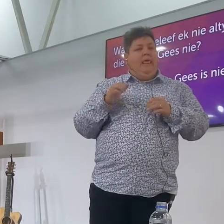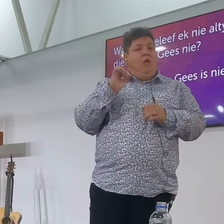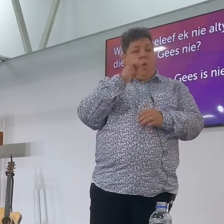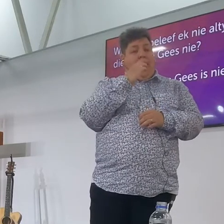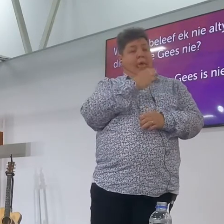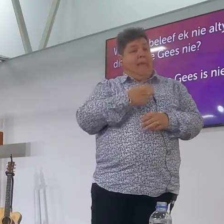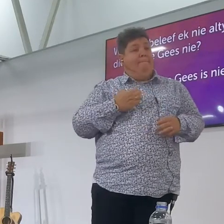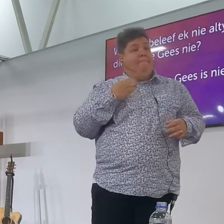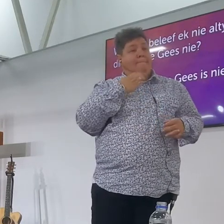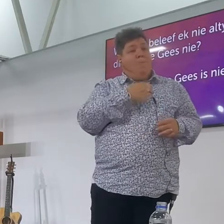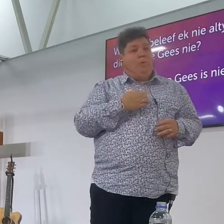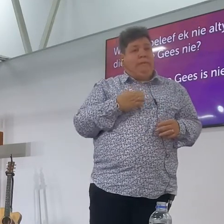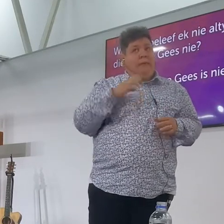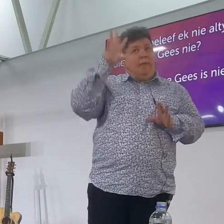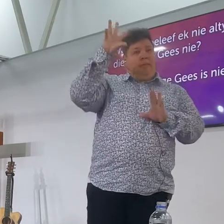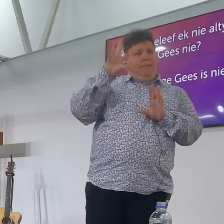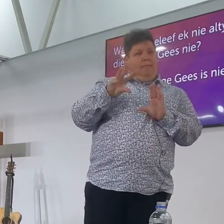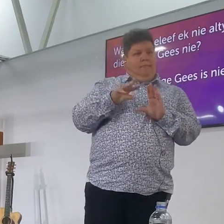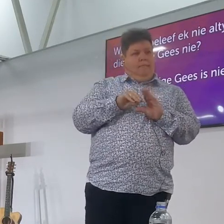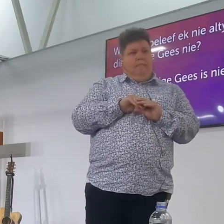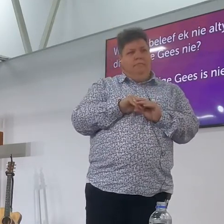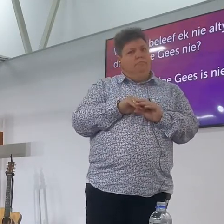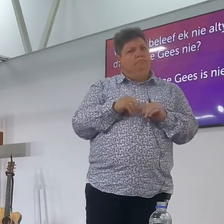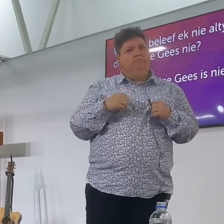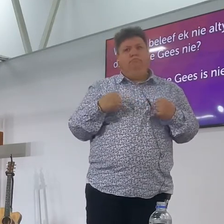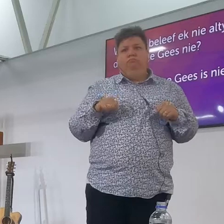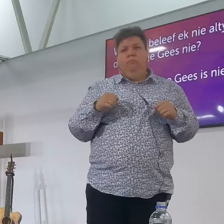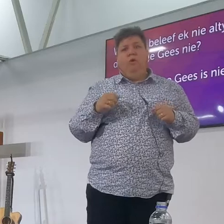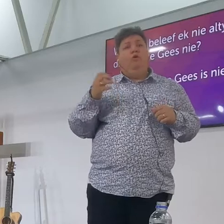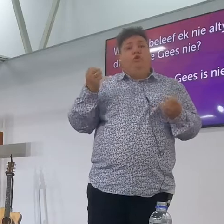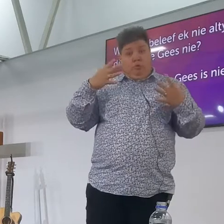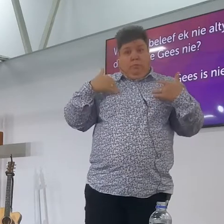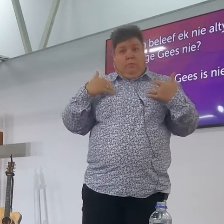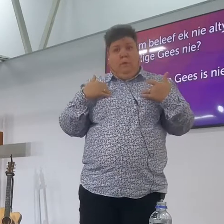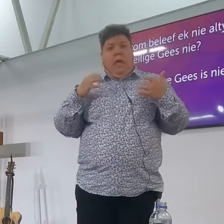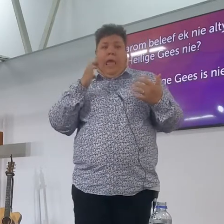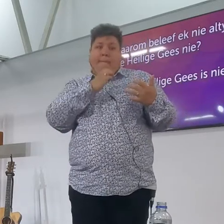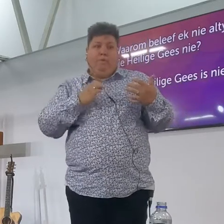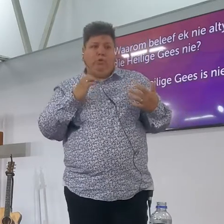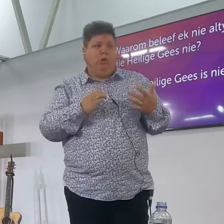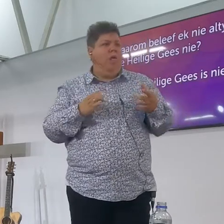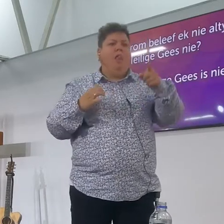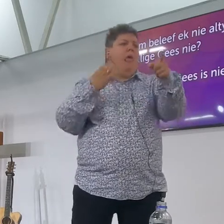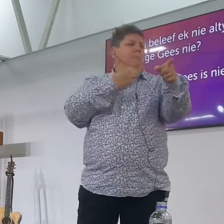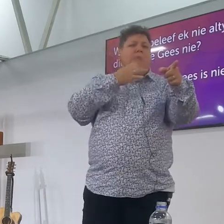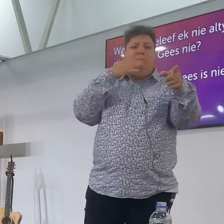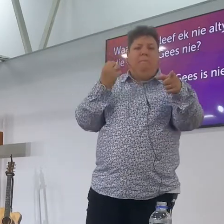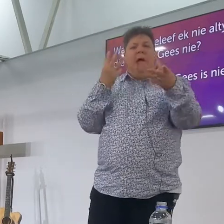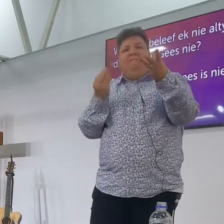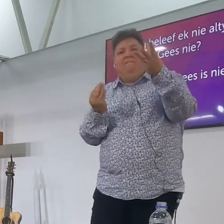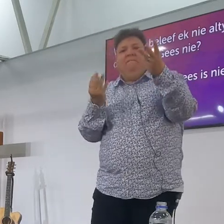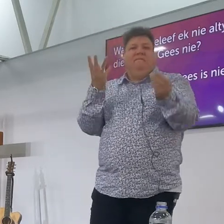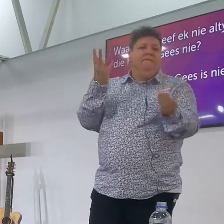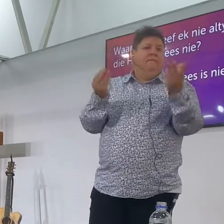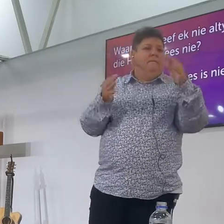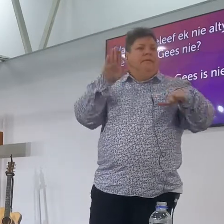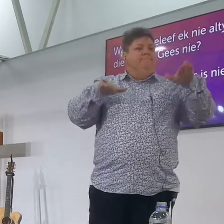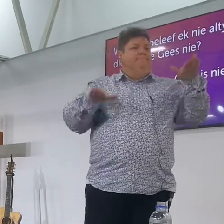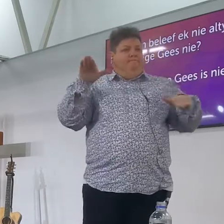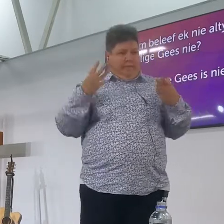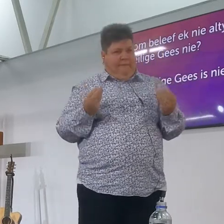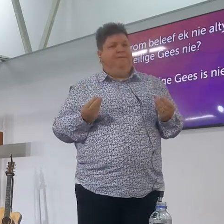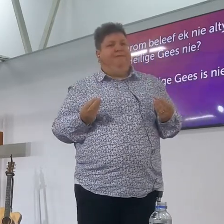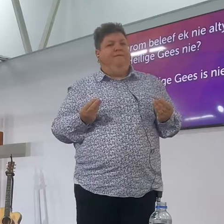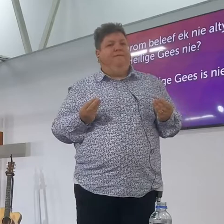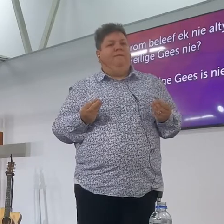Gees is 'n emosie, en weet julle, baie van ons is meer emosioneel as ander. Wie van julle weet, ag, die fliek moet net